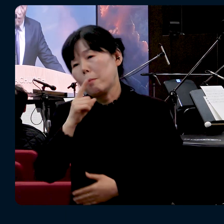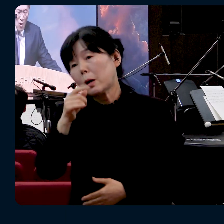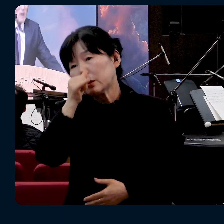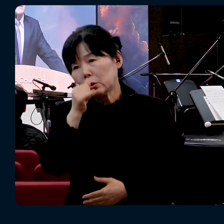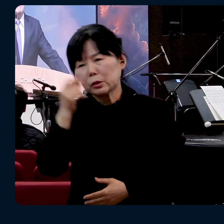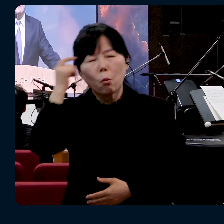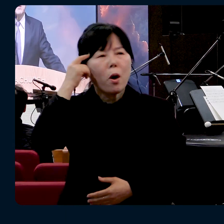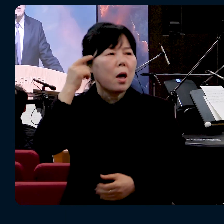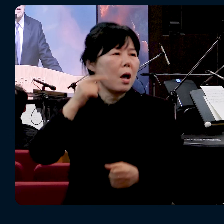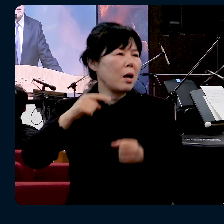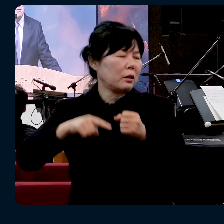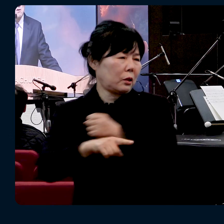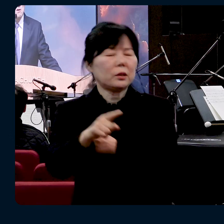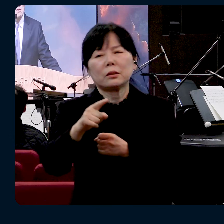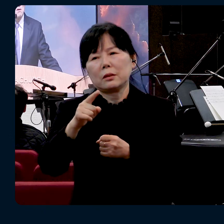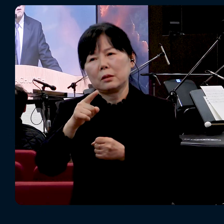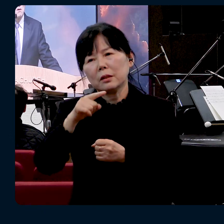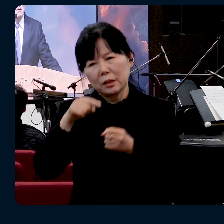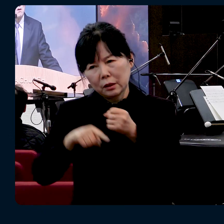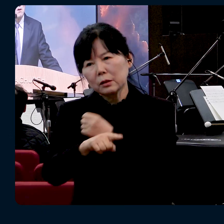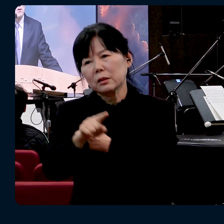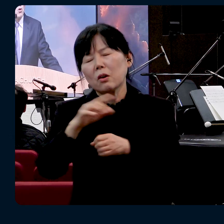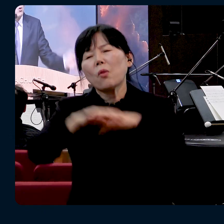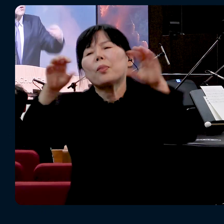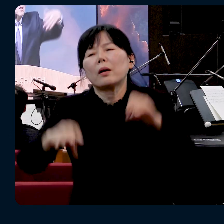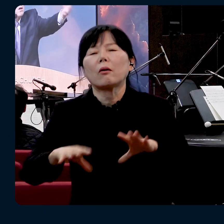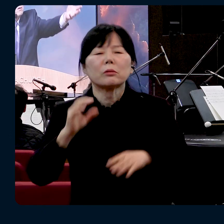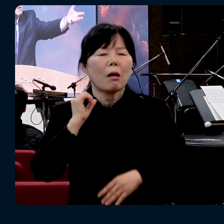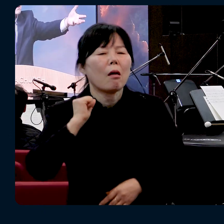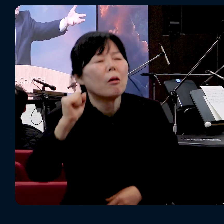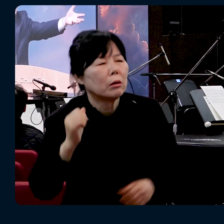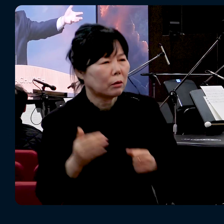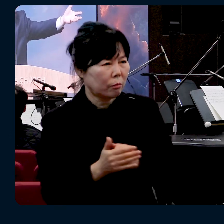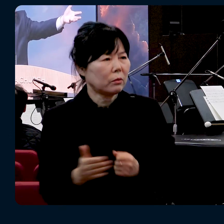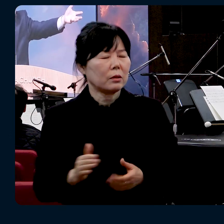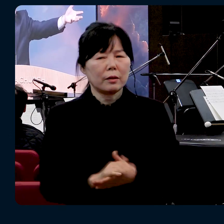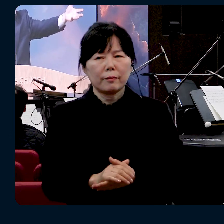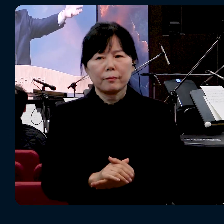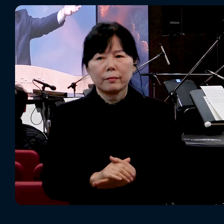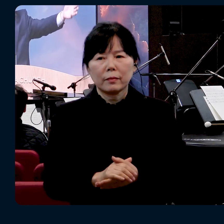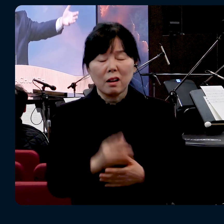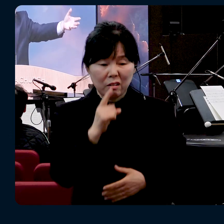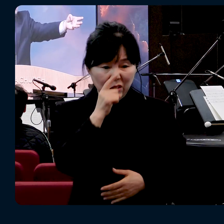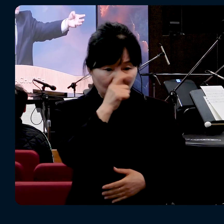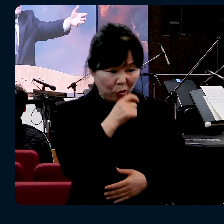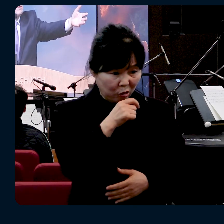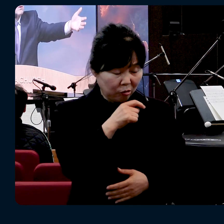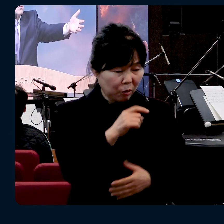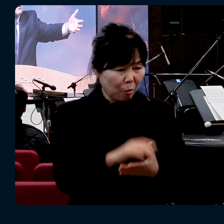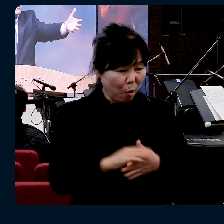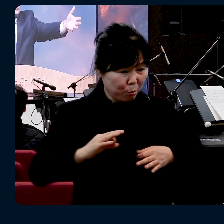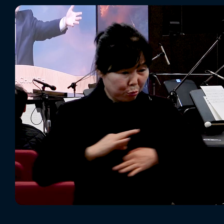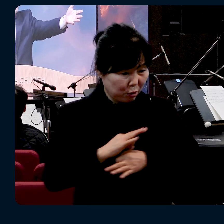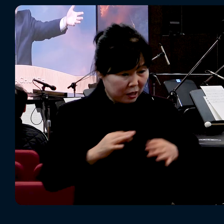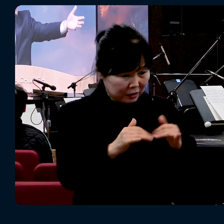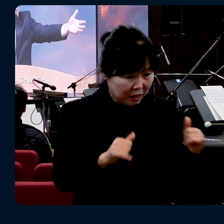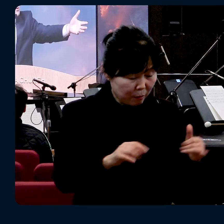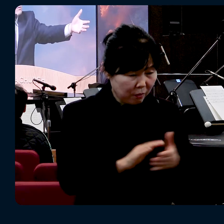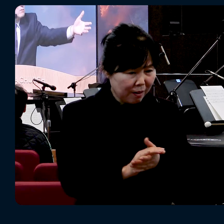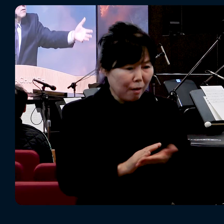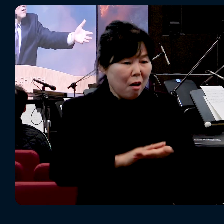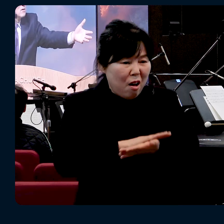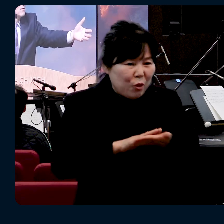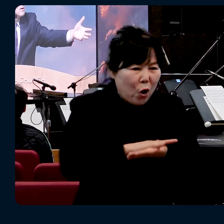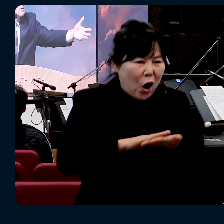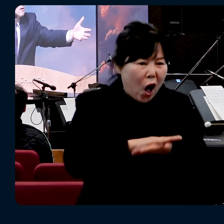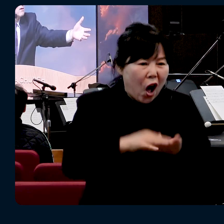안타까운 정도가 아니라 더 안타까운 인생이에요. 더러운 인생은 그야말로